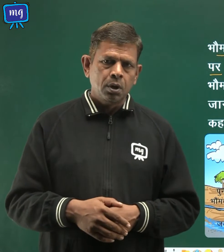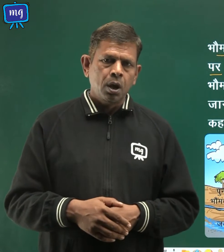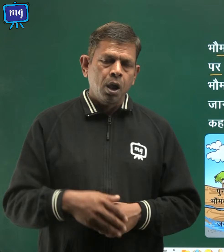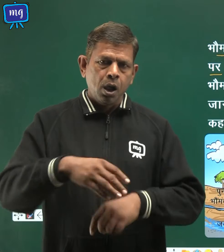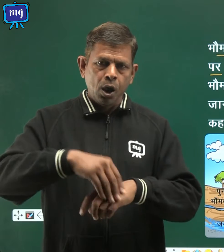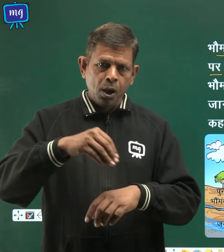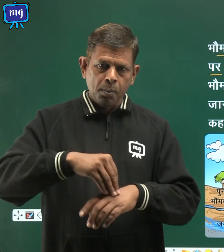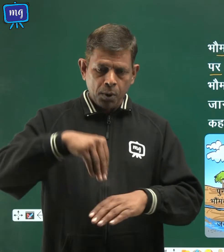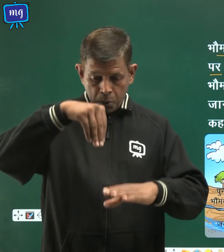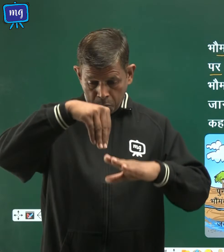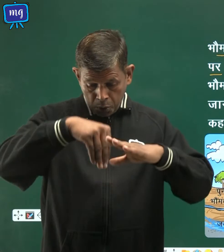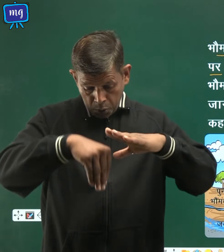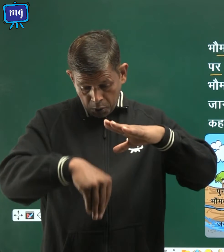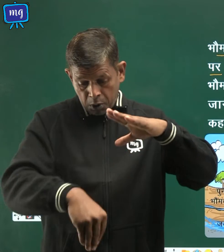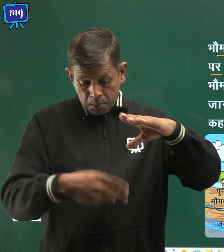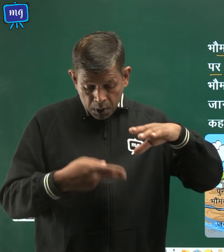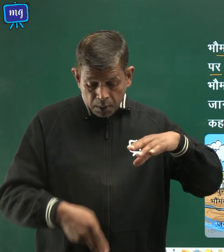जमीन में गहराई में जाने पर